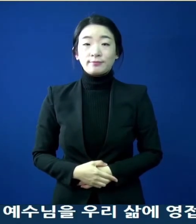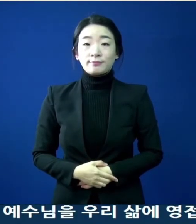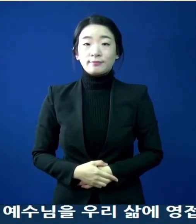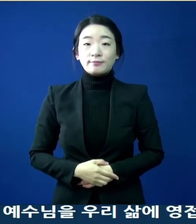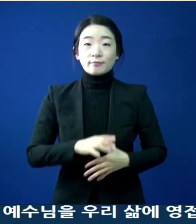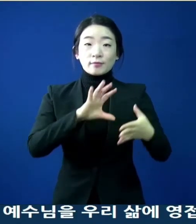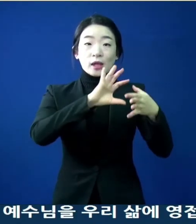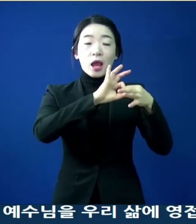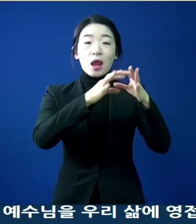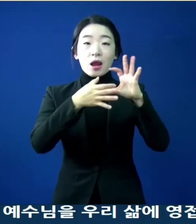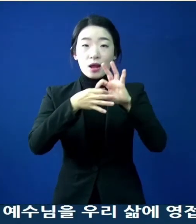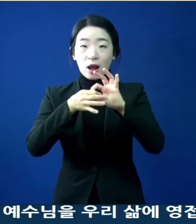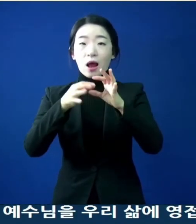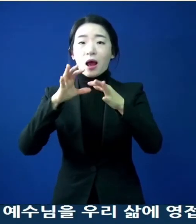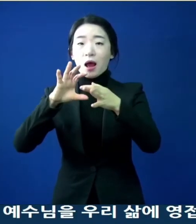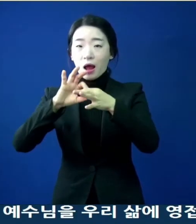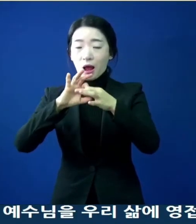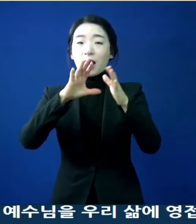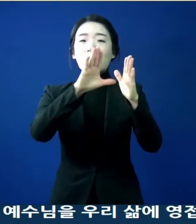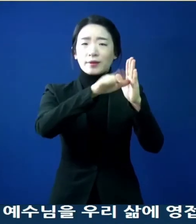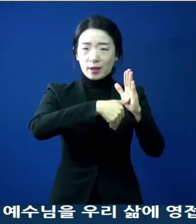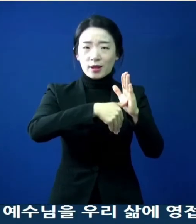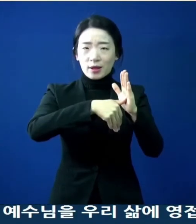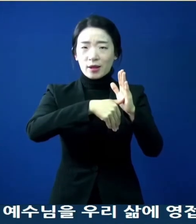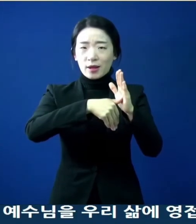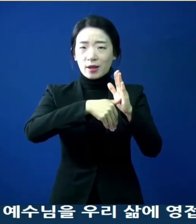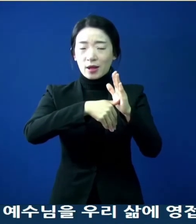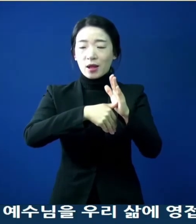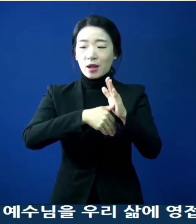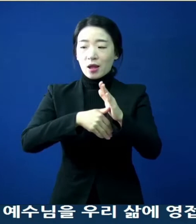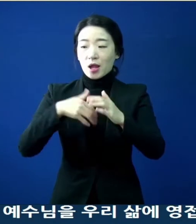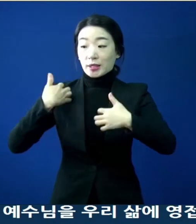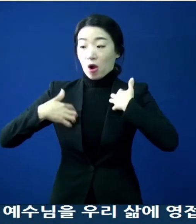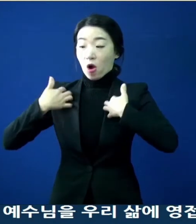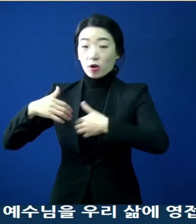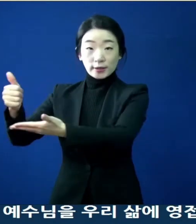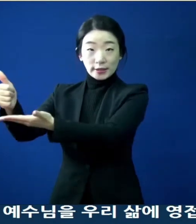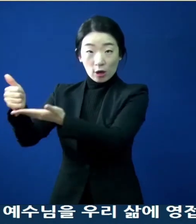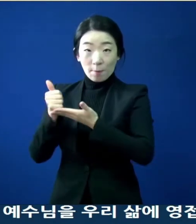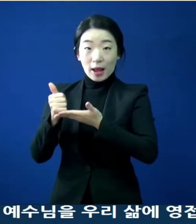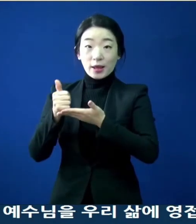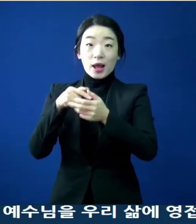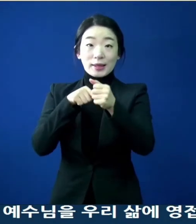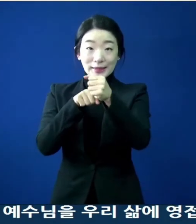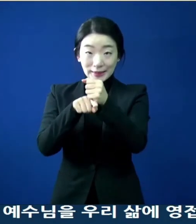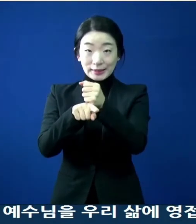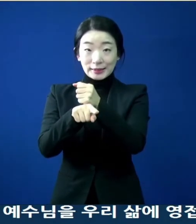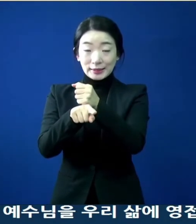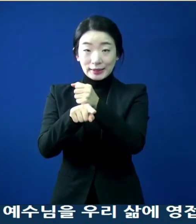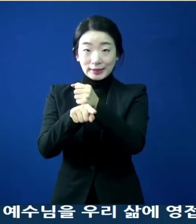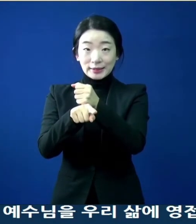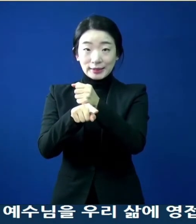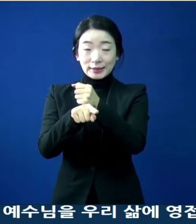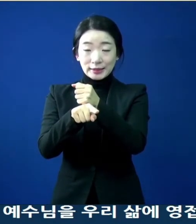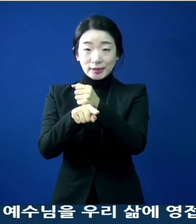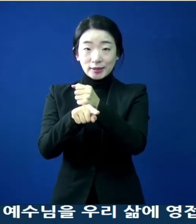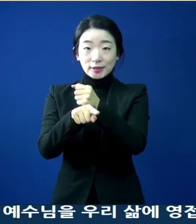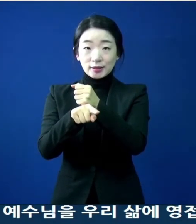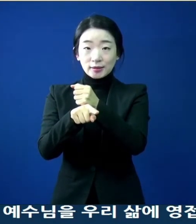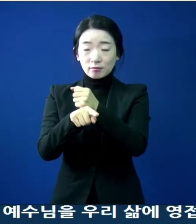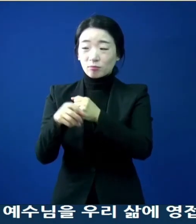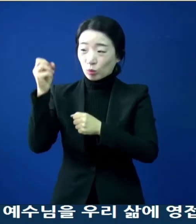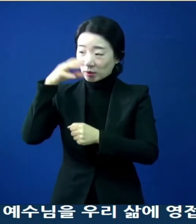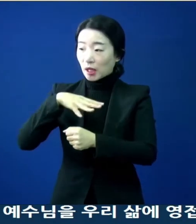헬라 시대 때 성경에 쓰여진 문화 가운데 영접하다라는 그 말은 단순히 인물을